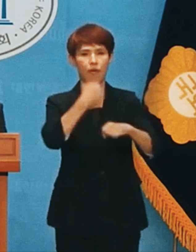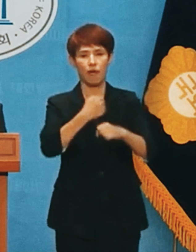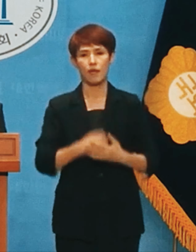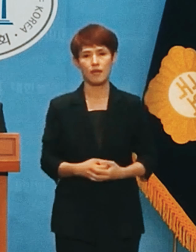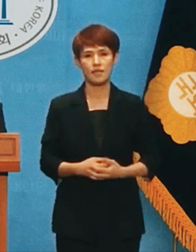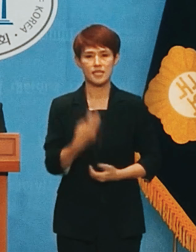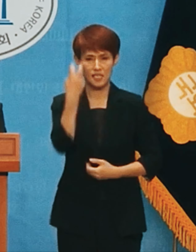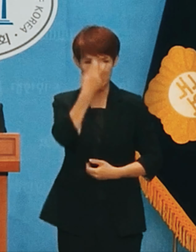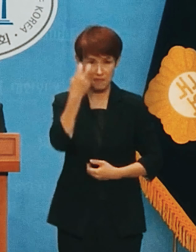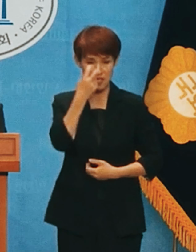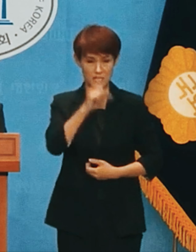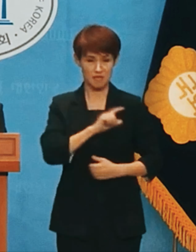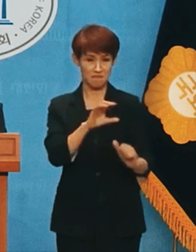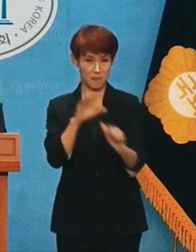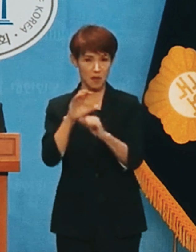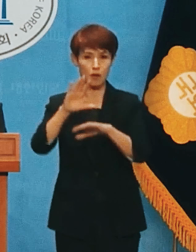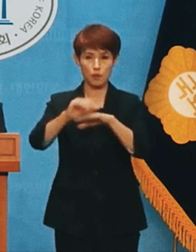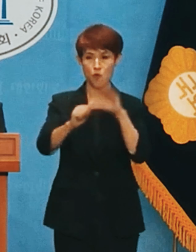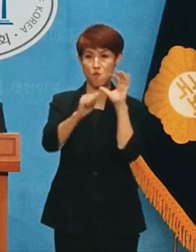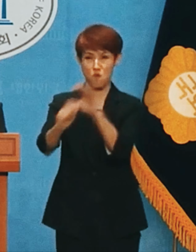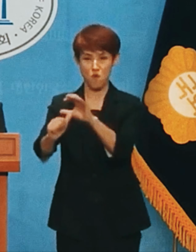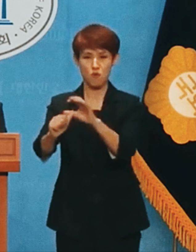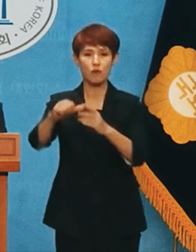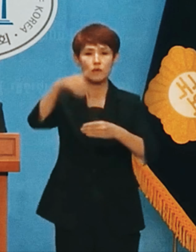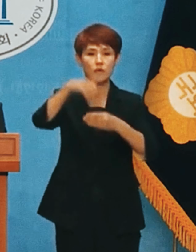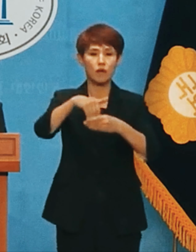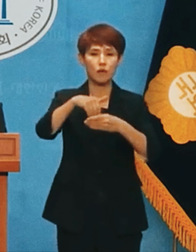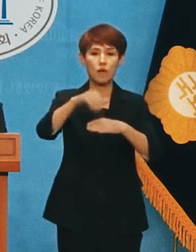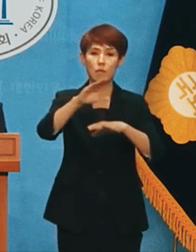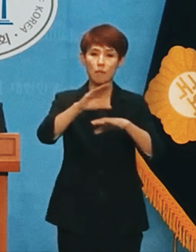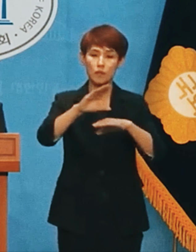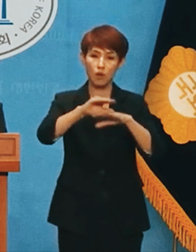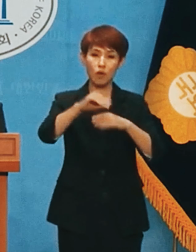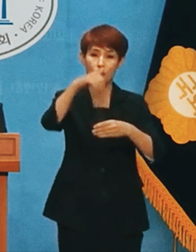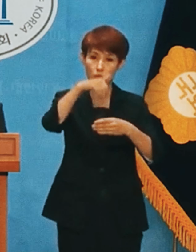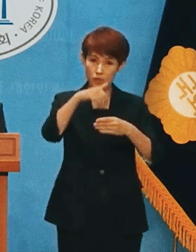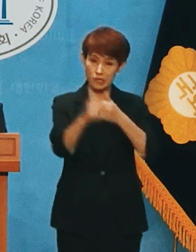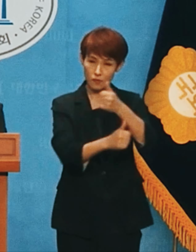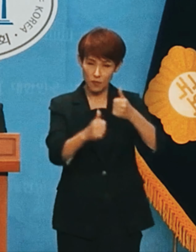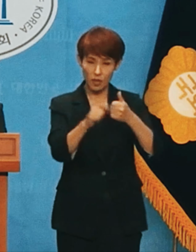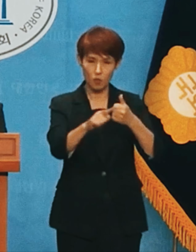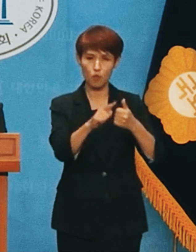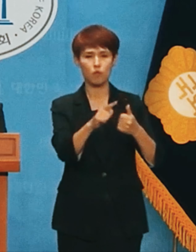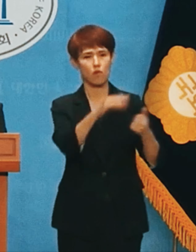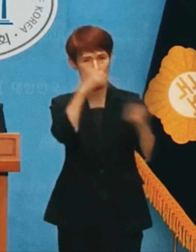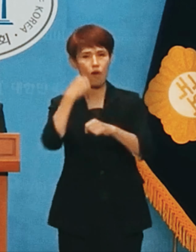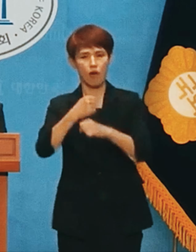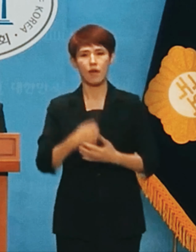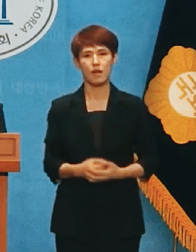이름으로 방송을 탄압한 선거방송 심의 위도 예외가 될 수 없습니다